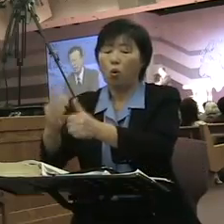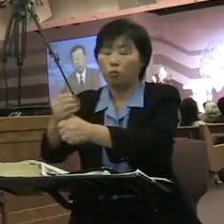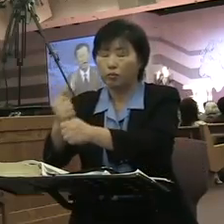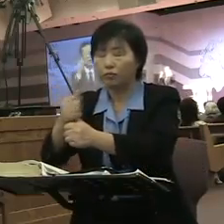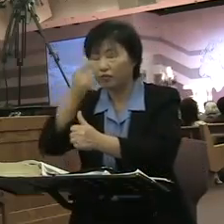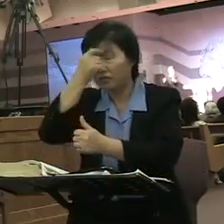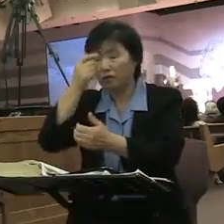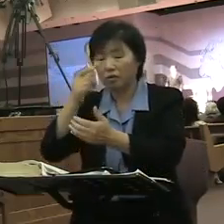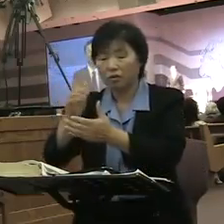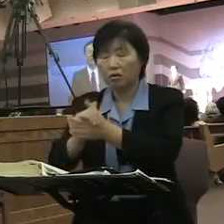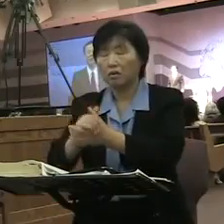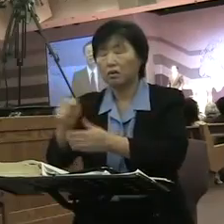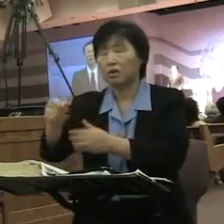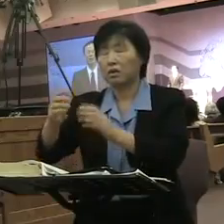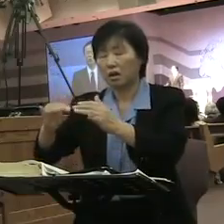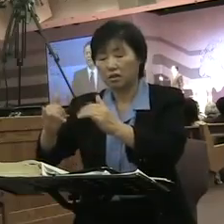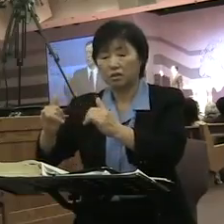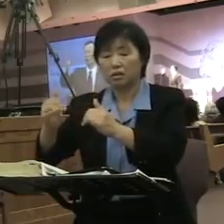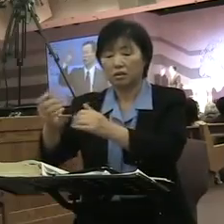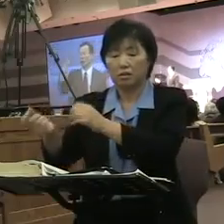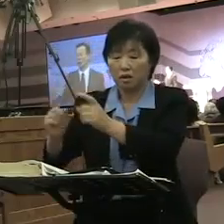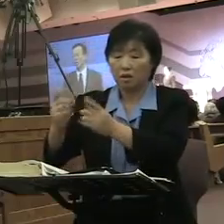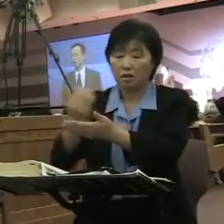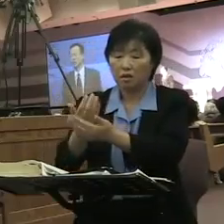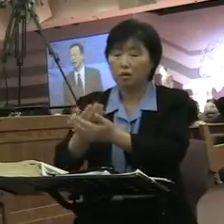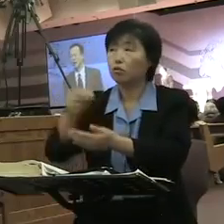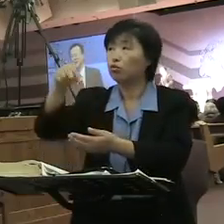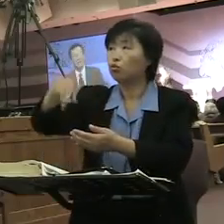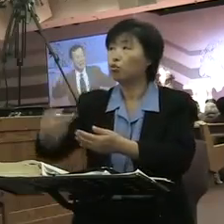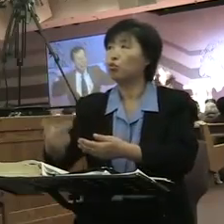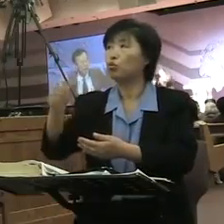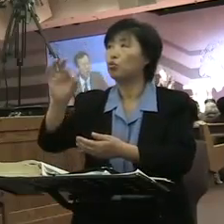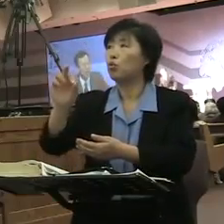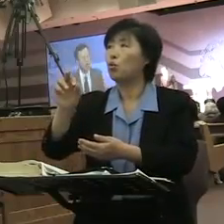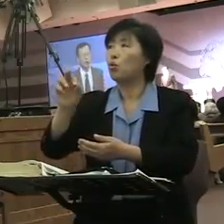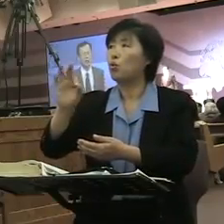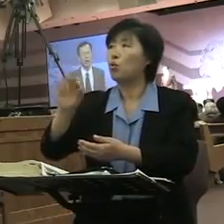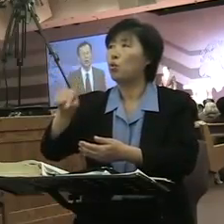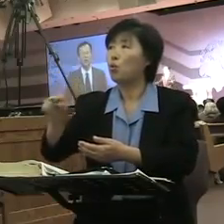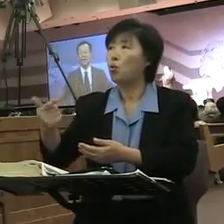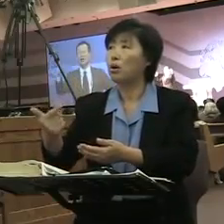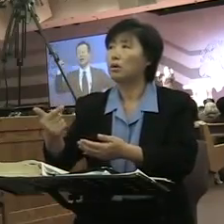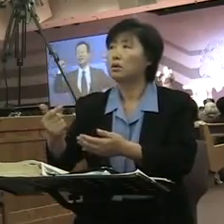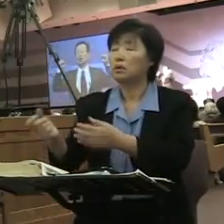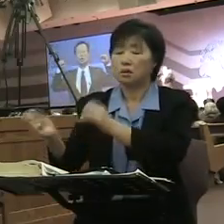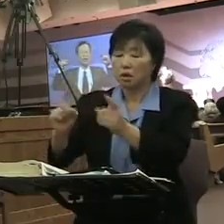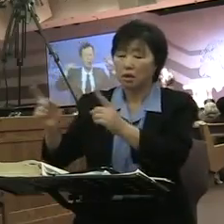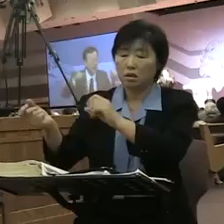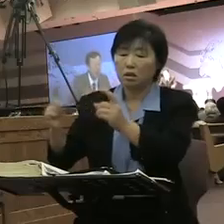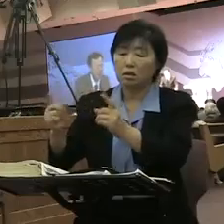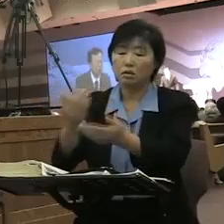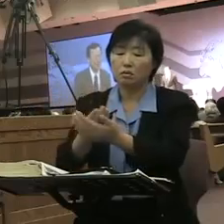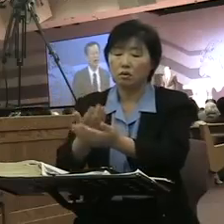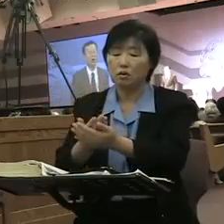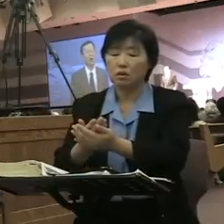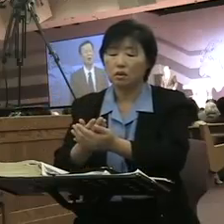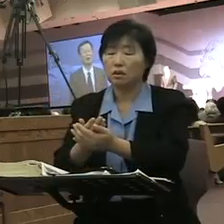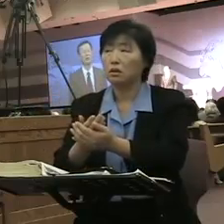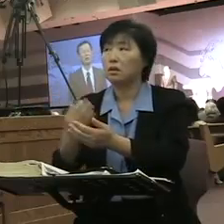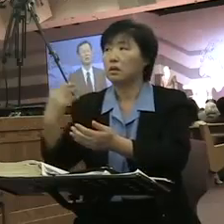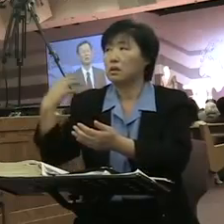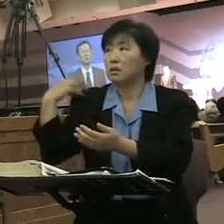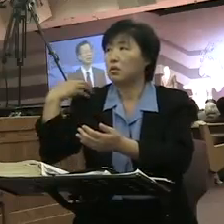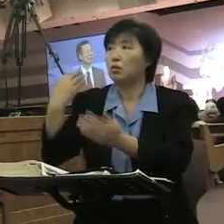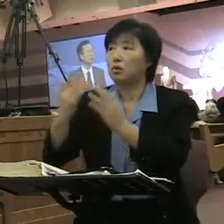살려주세요. 저 가정을 살려주세요. 우리 순원들을 살려주세요. 이 나라를 살려주세요. 이 나라의 지도자들을